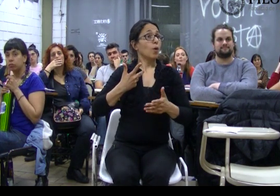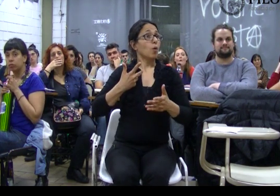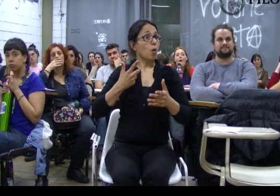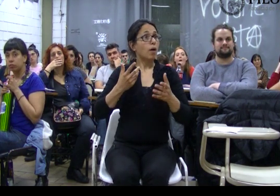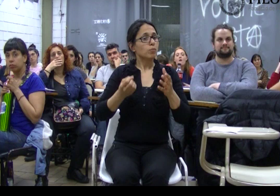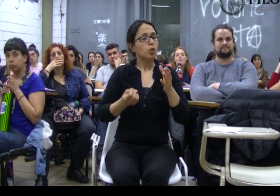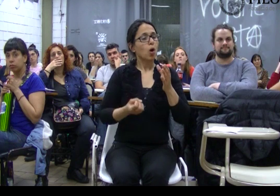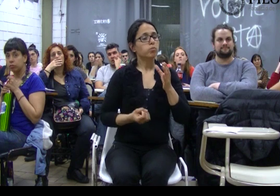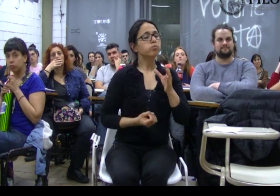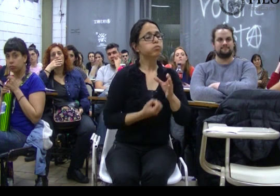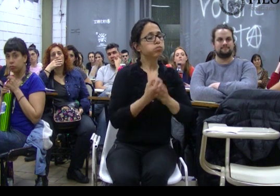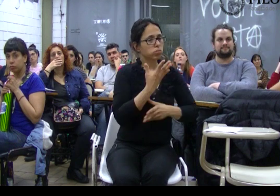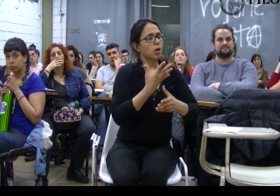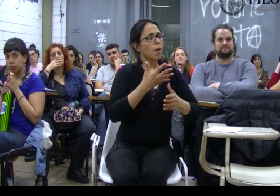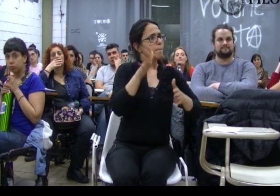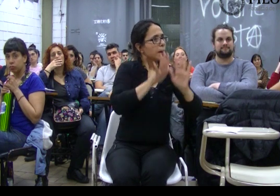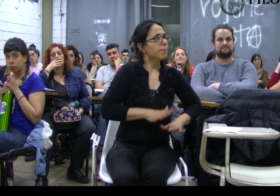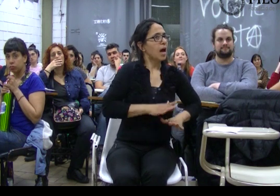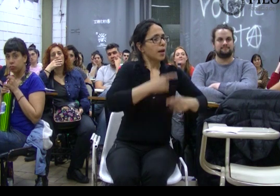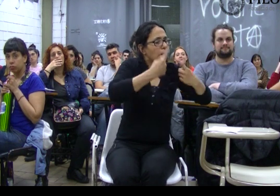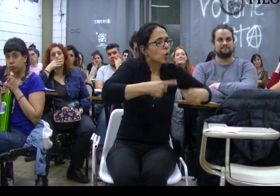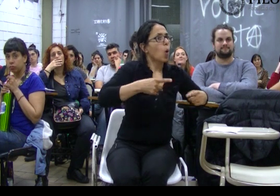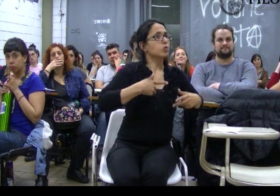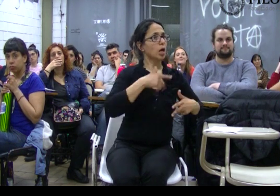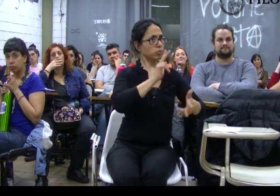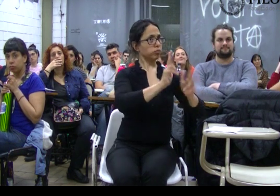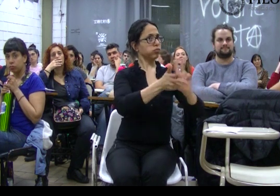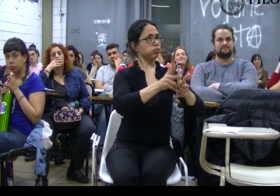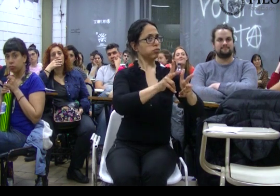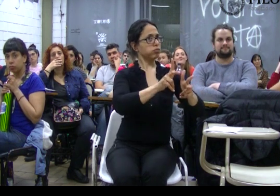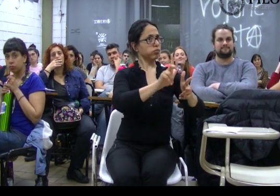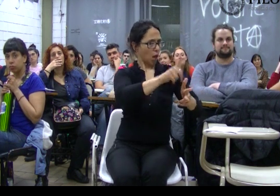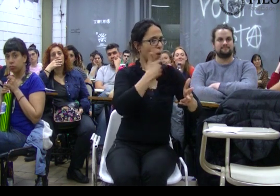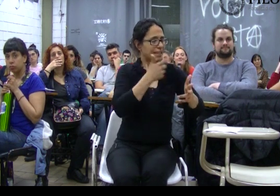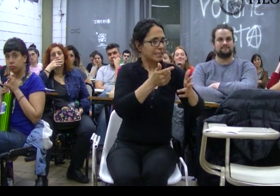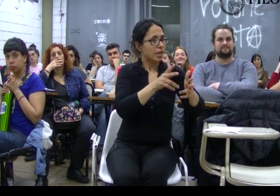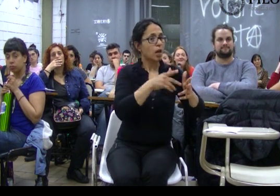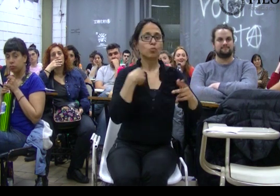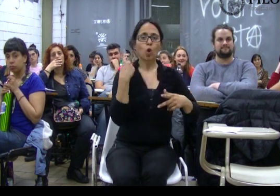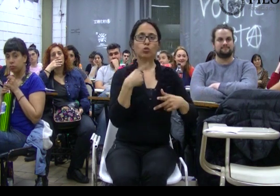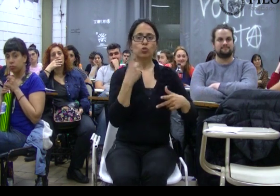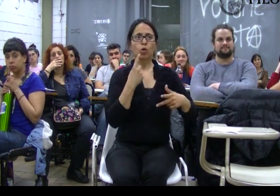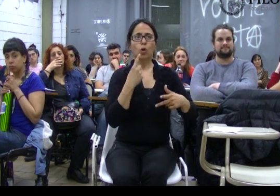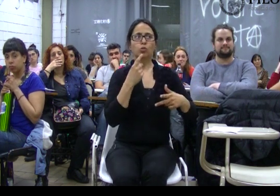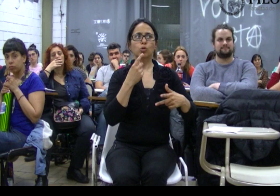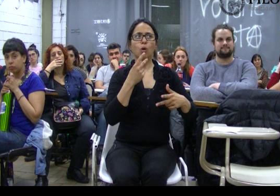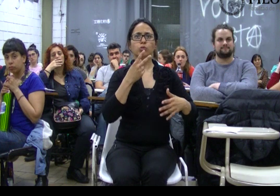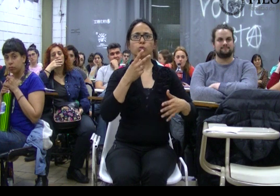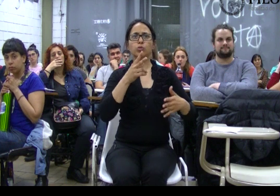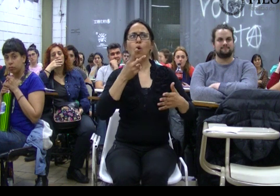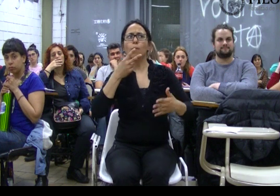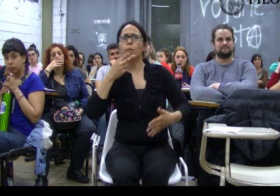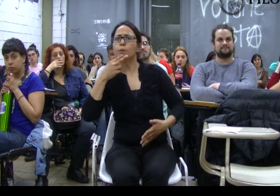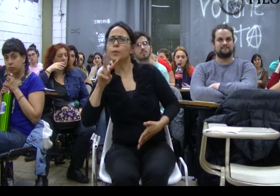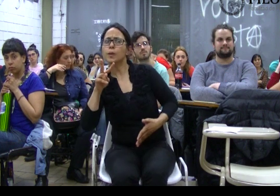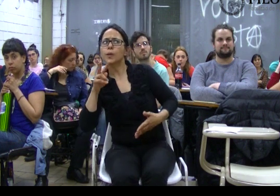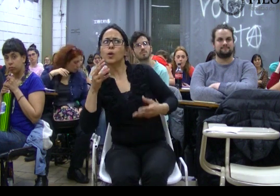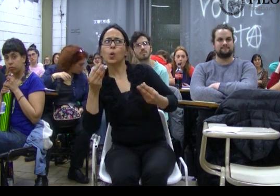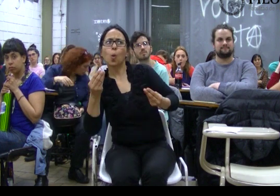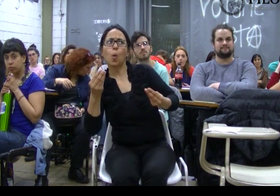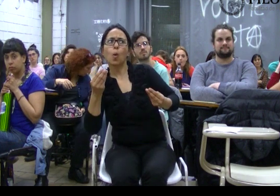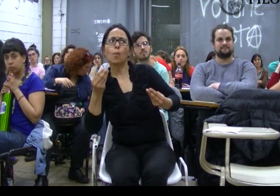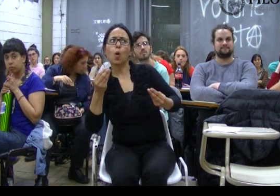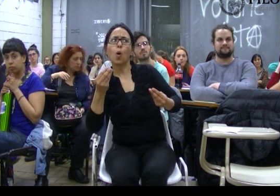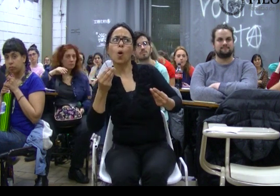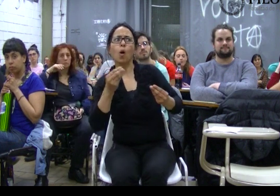elaboran un material en lengua de señas, cuando nosotros lo tenemos que traducir, ¿cómo lo traducimos? ¿Lo